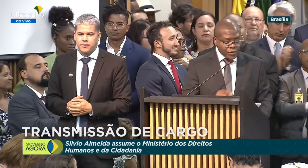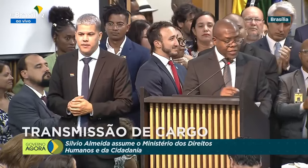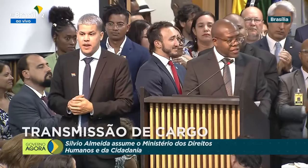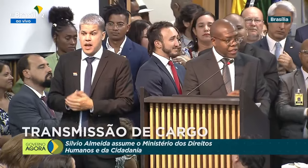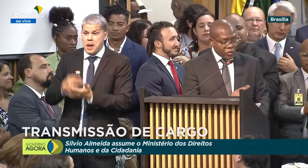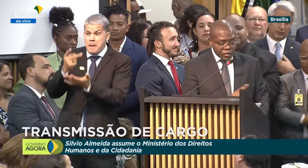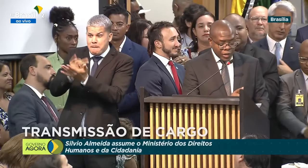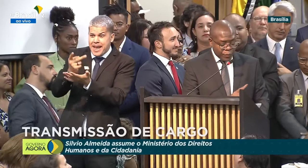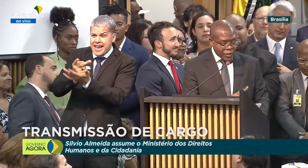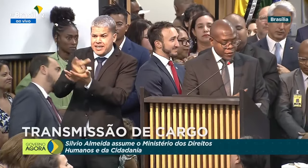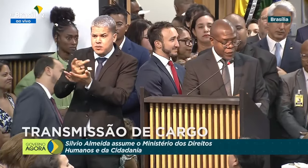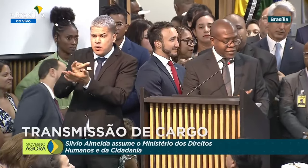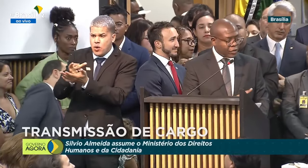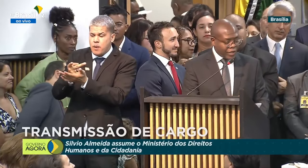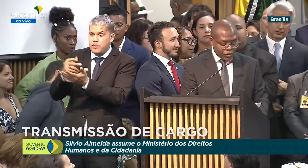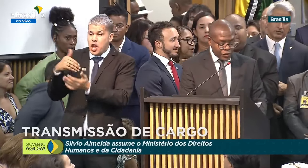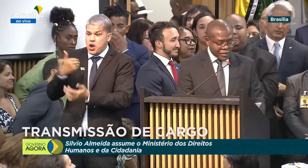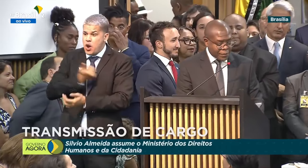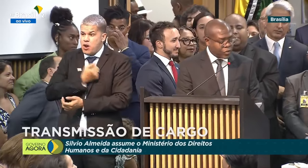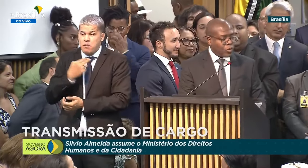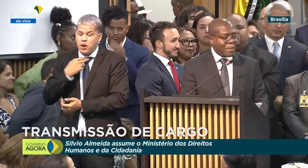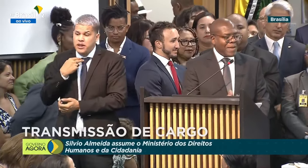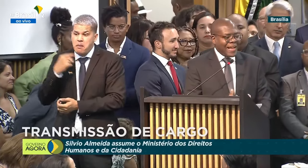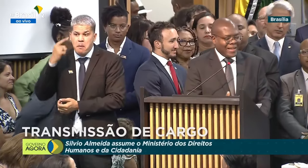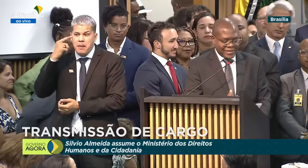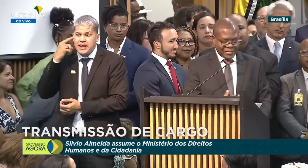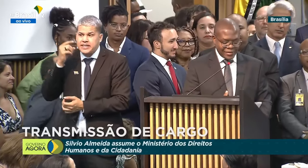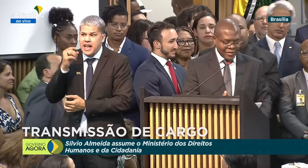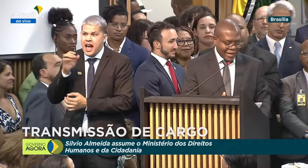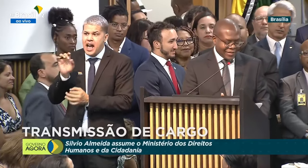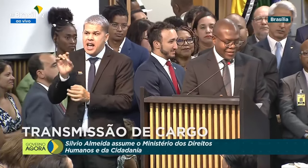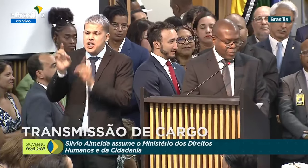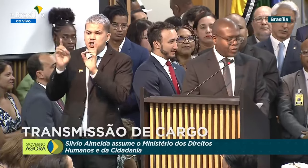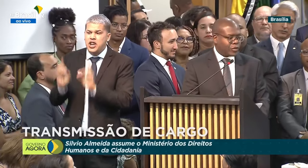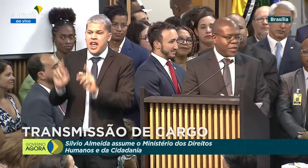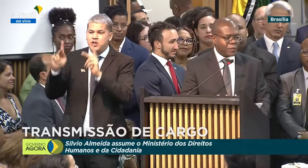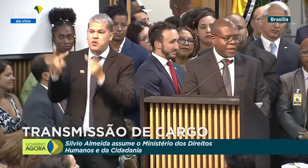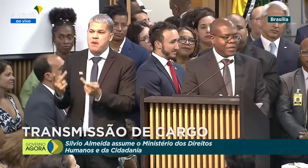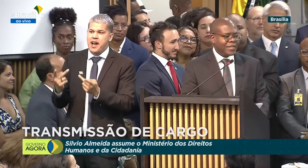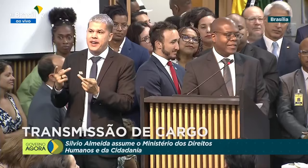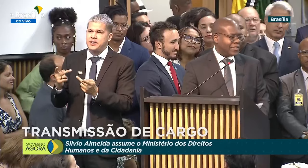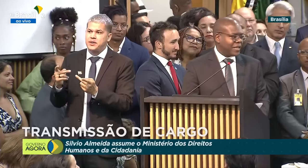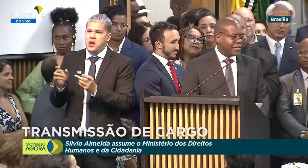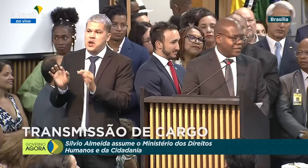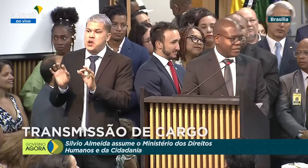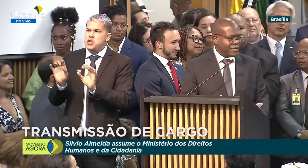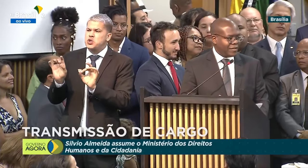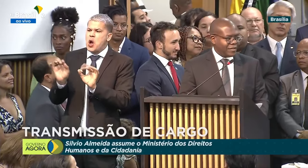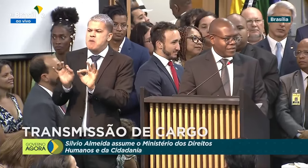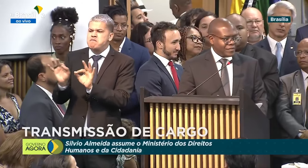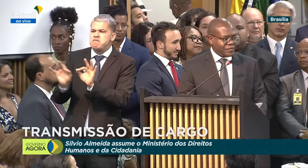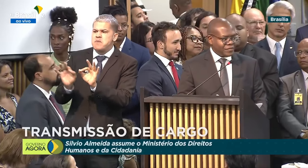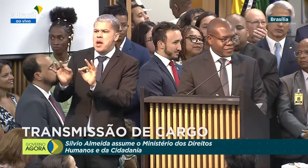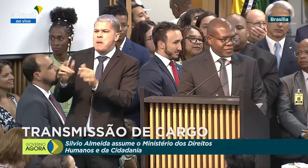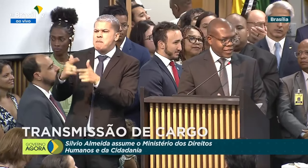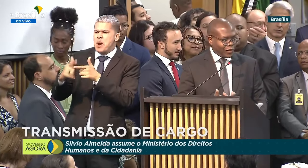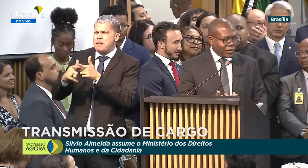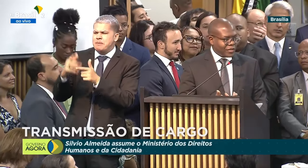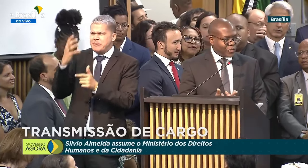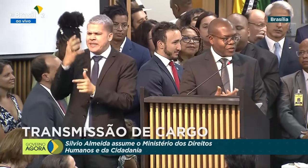no mesmo sentido nós não podemos pensar os direitos humanos apenas como amarras ação instrumento para remediar a tragédia